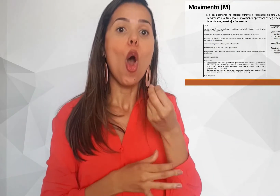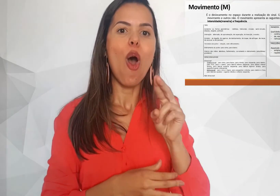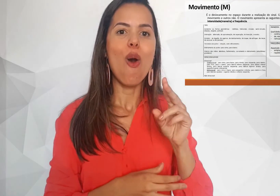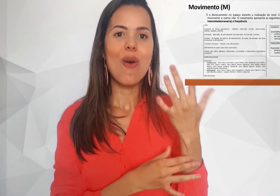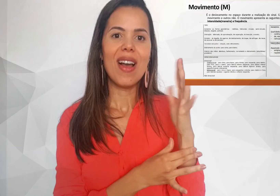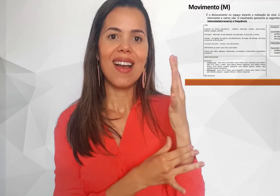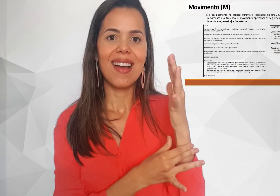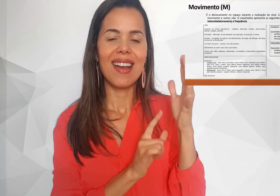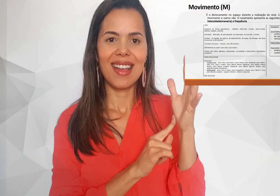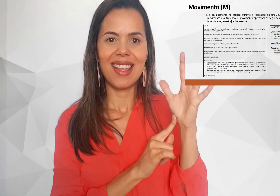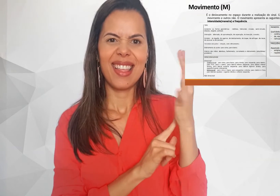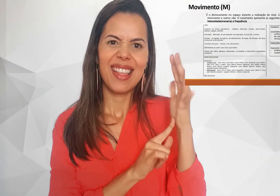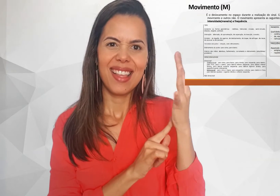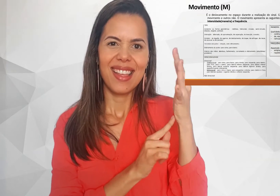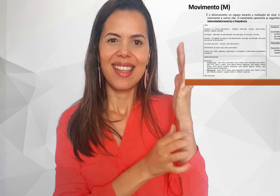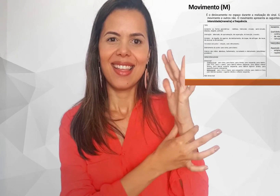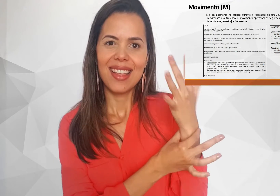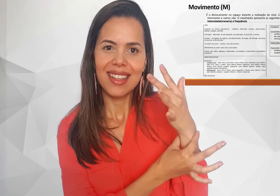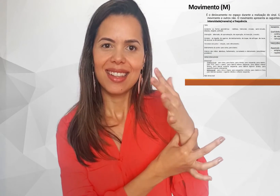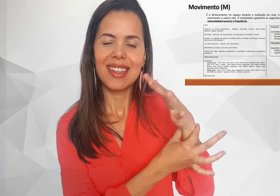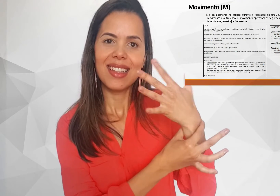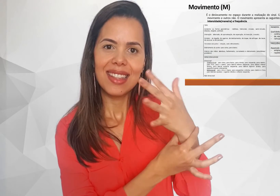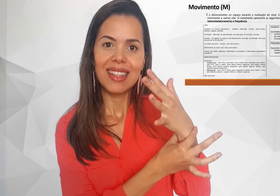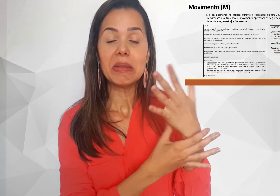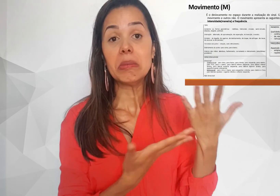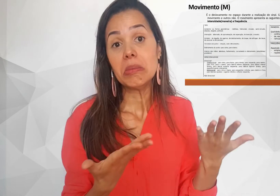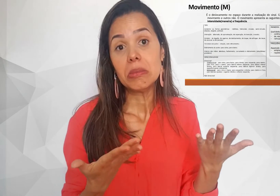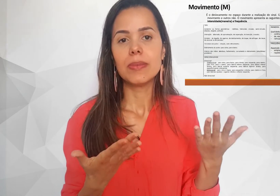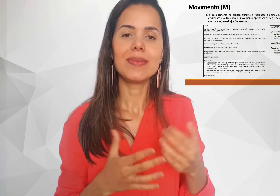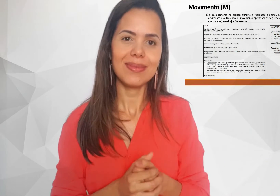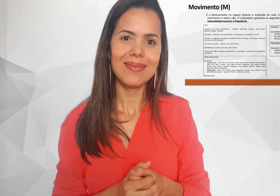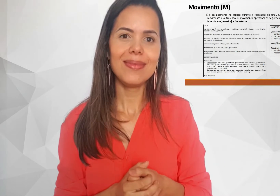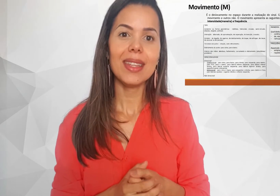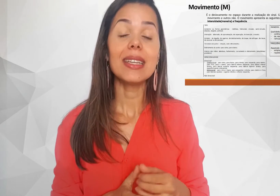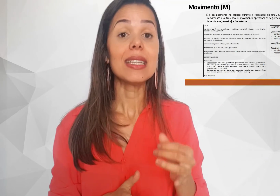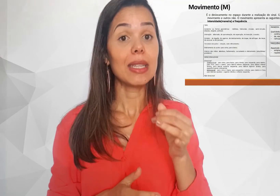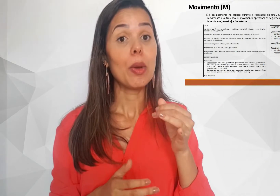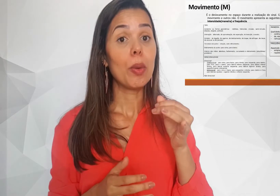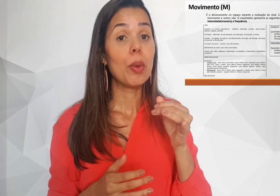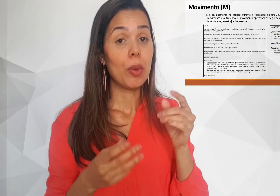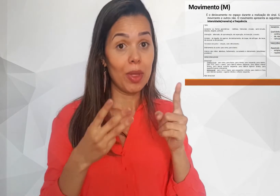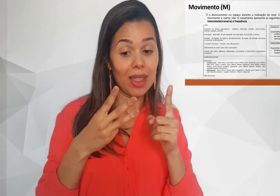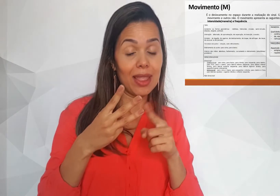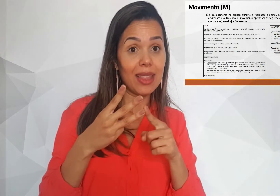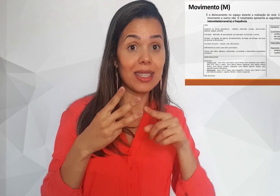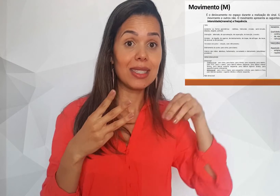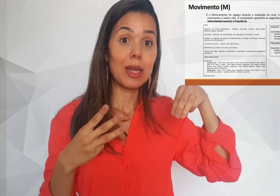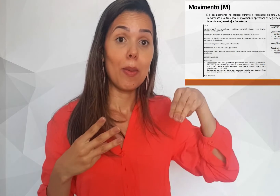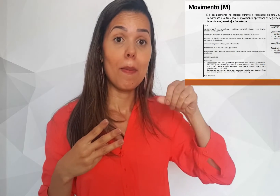Então, ou de tamborilar, que a gente chama, né? Esse movimento aqui de tamborilar de dedos, enfim. Tá? E quanto à